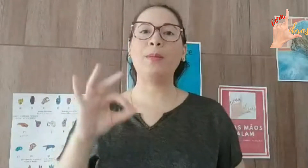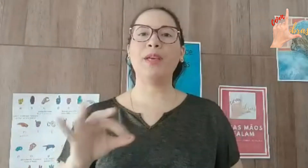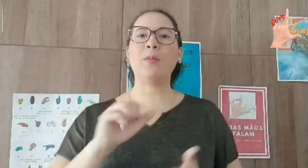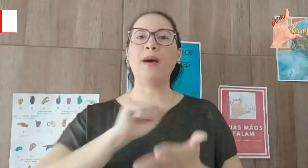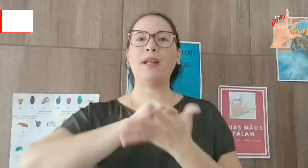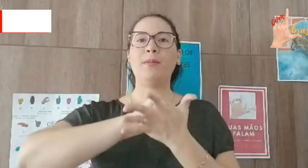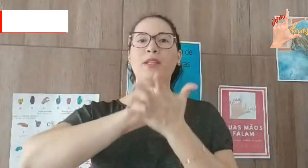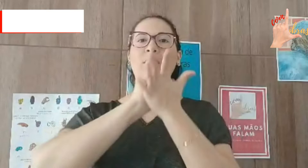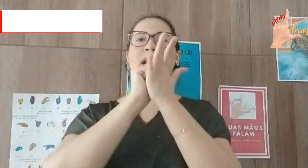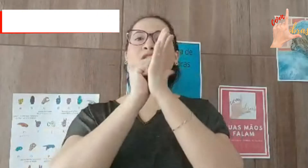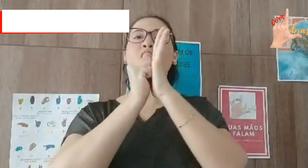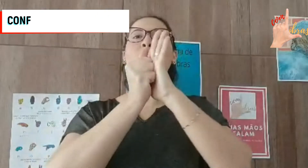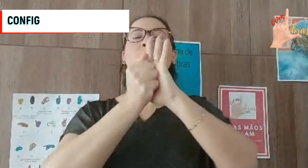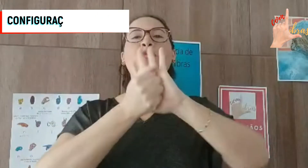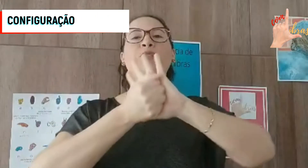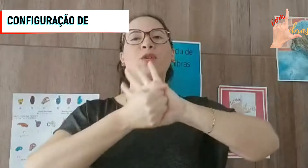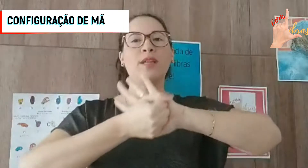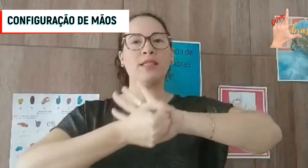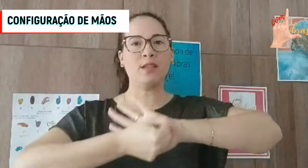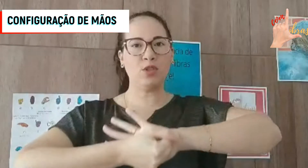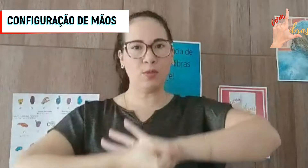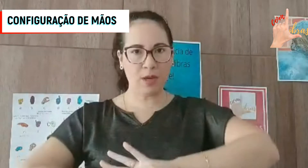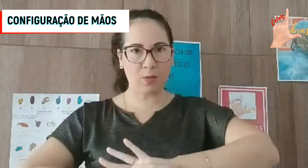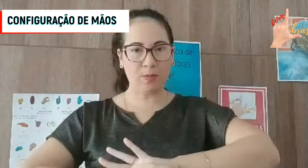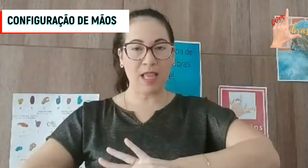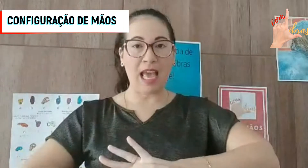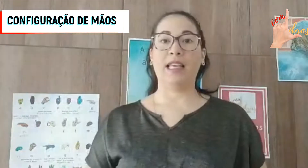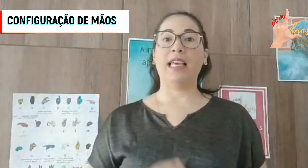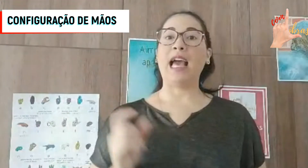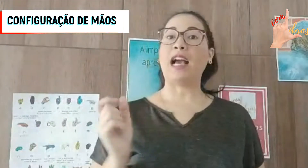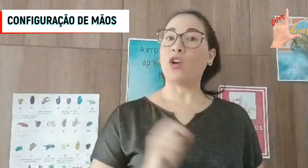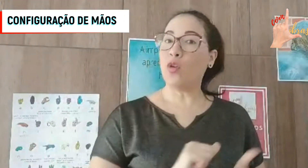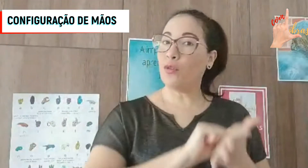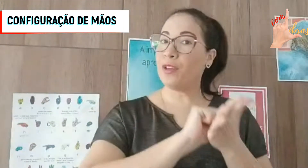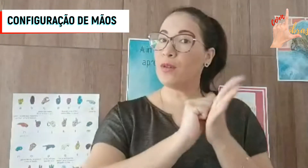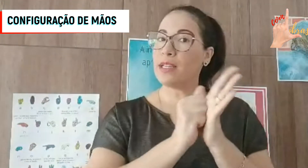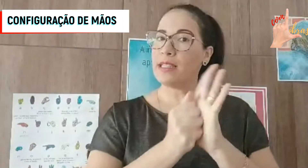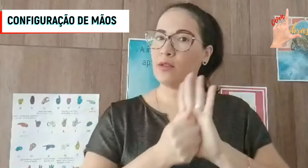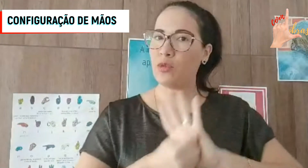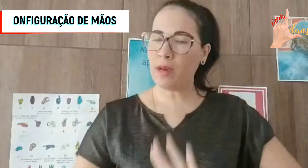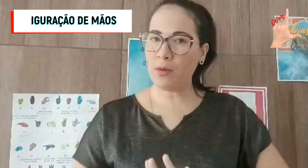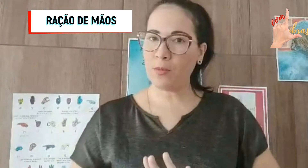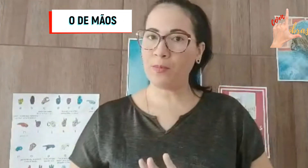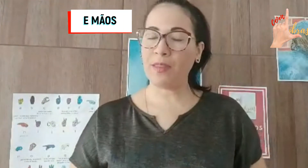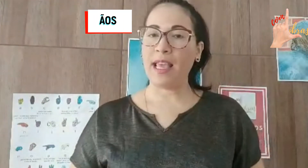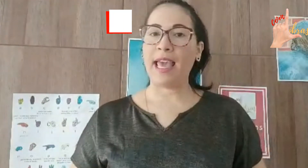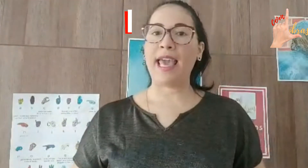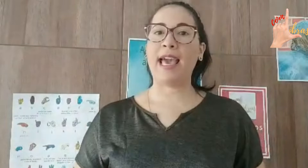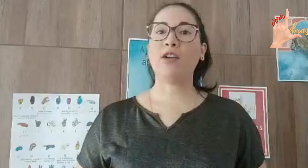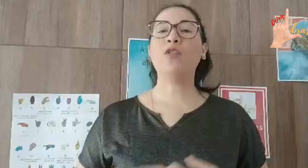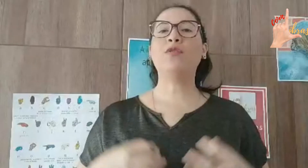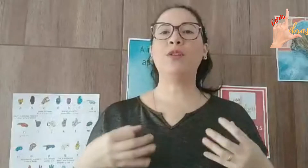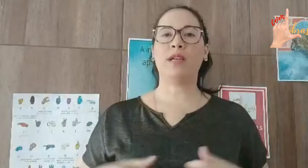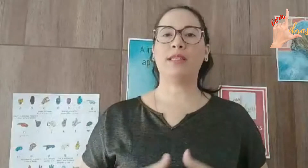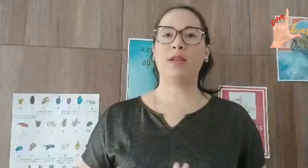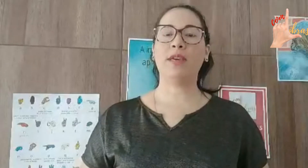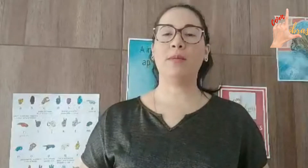primeiro parâmetro é a configuração de mão. A configuração de mão é a configuração que